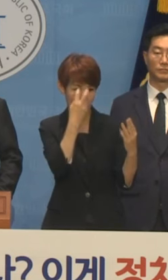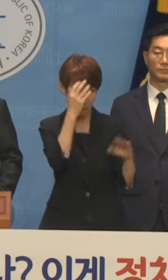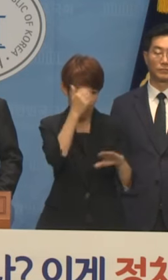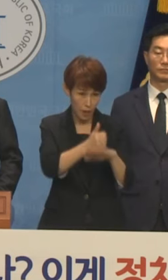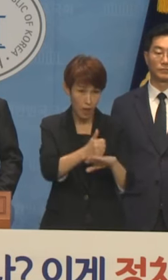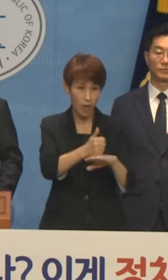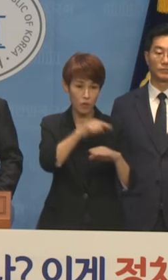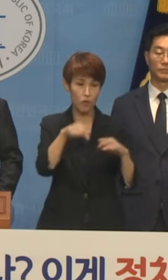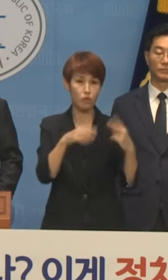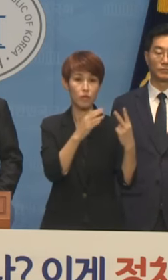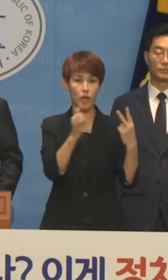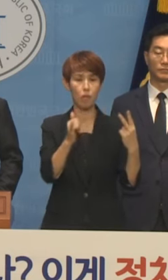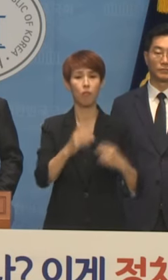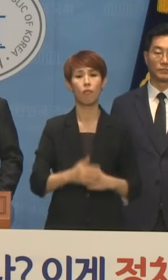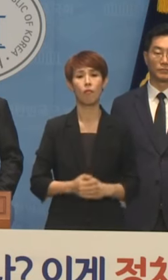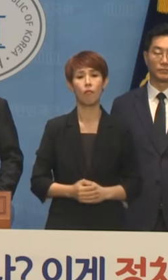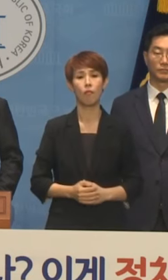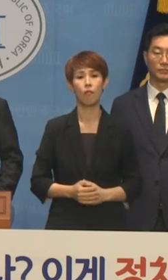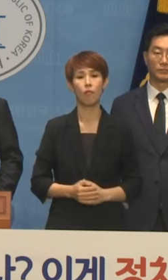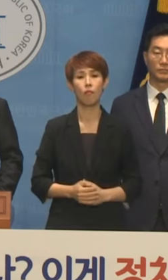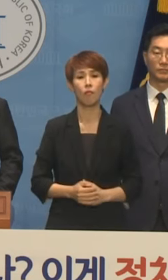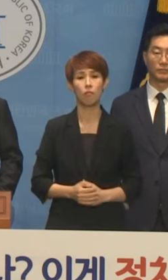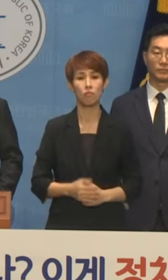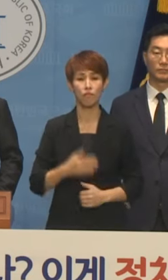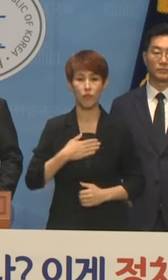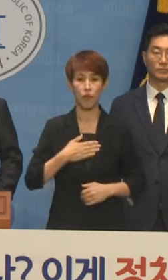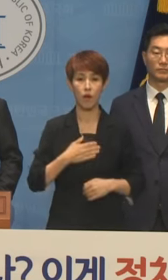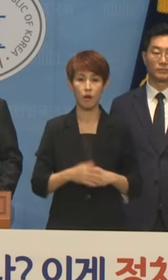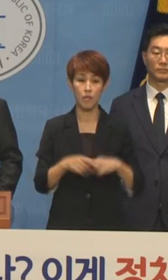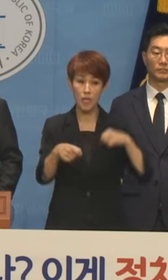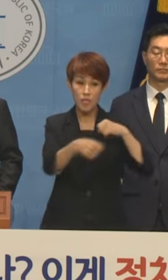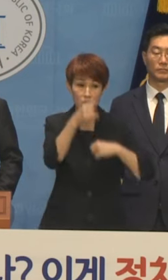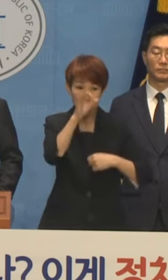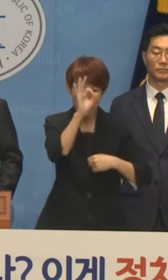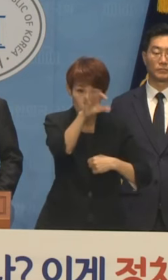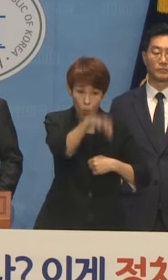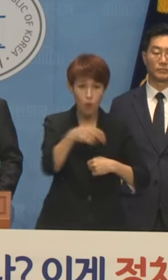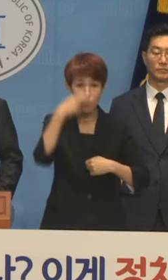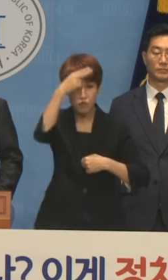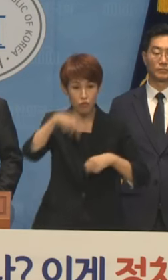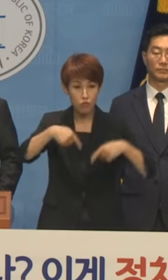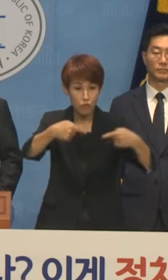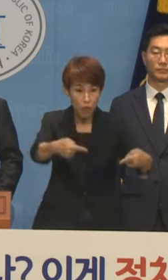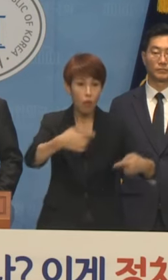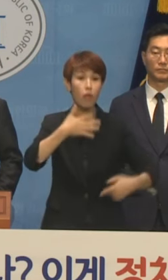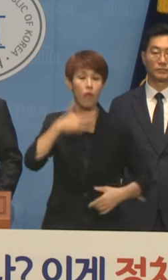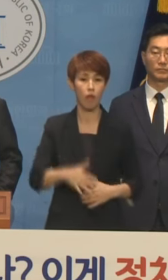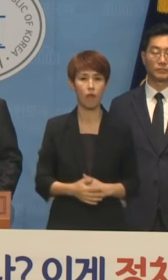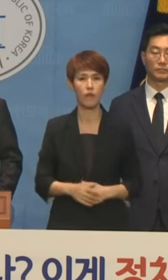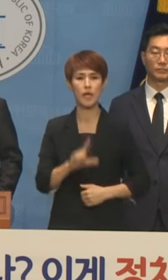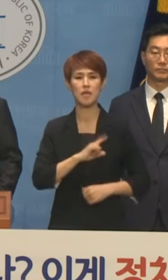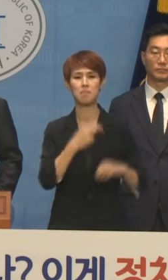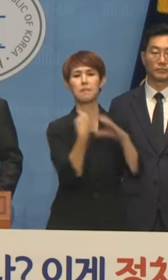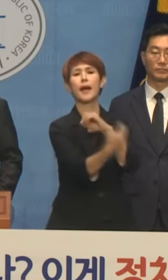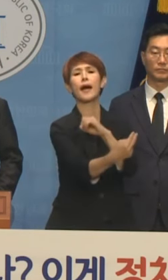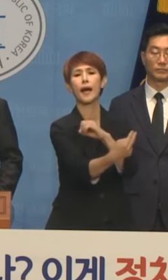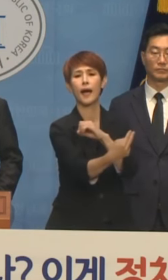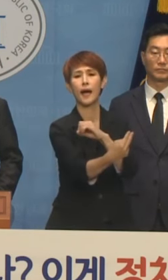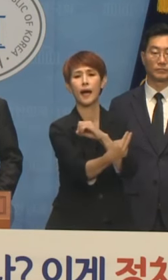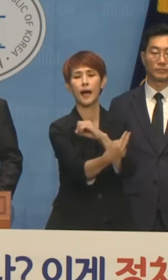2명이 자신은 첼리스트가 있는 자리에서 술 먹은 사실이 없다. 내 이름을 판 것 같다. 라고